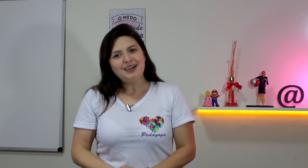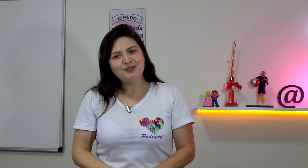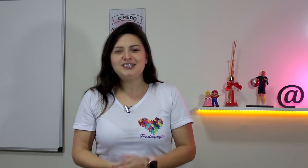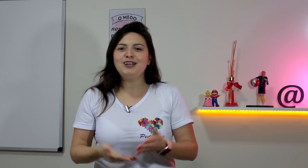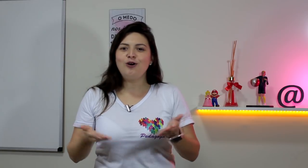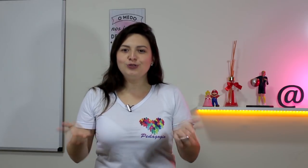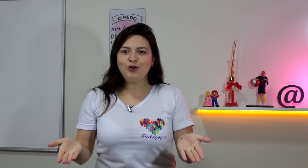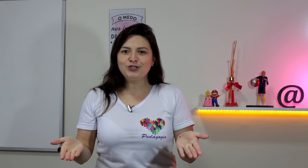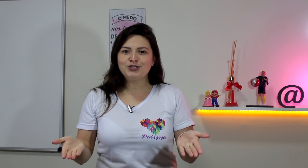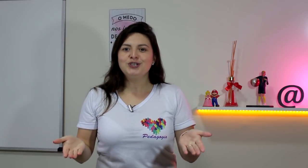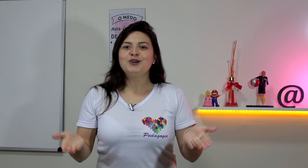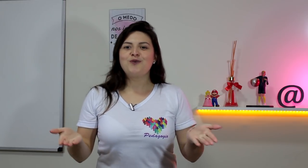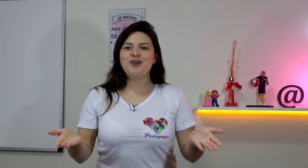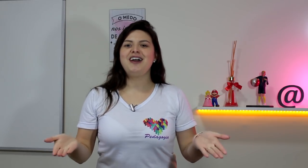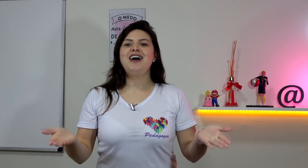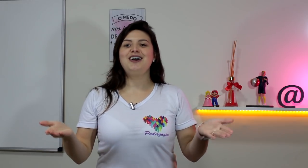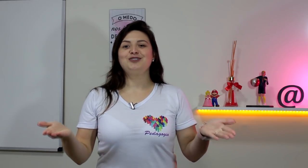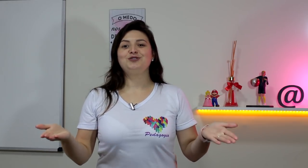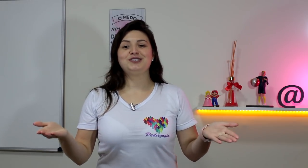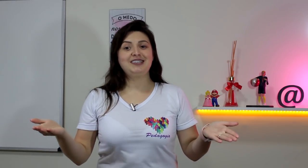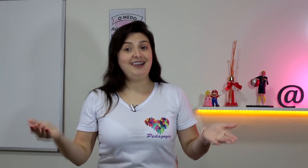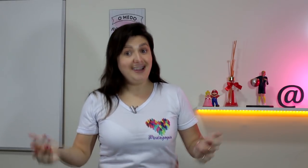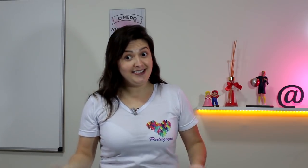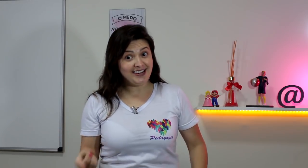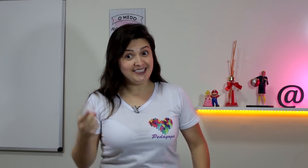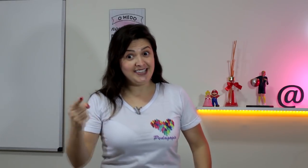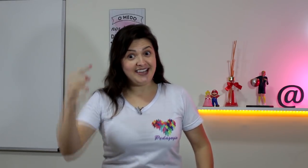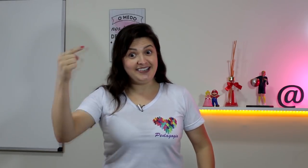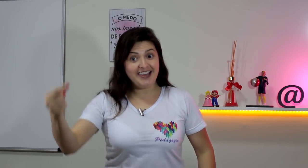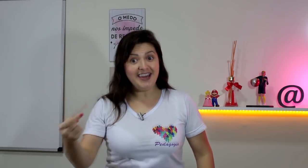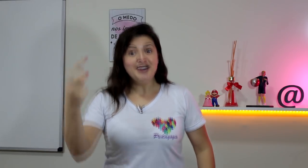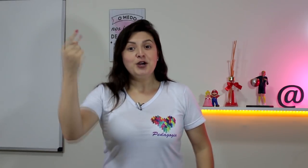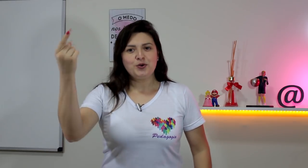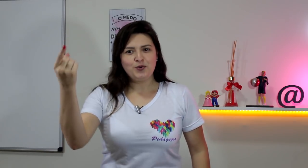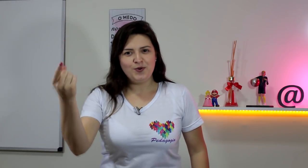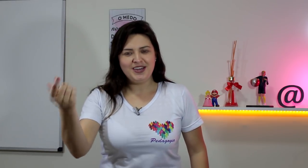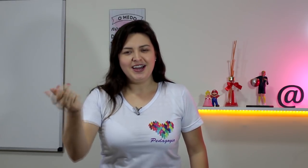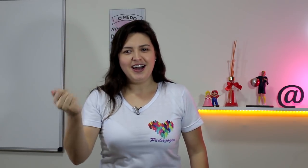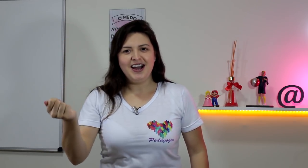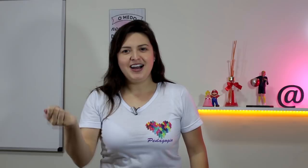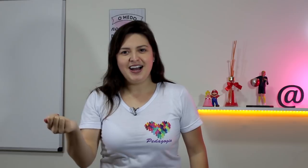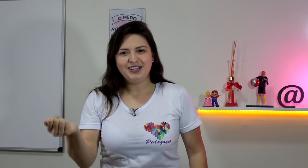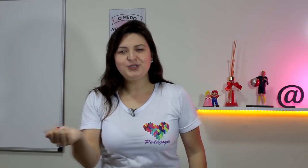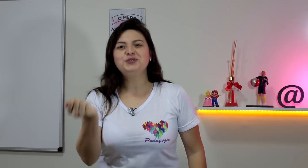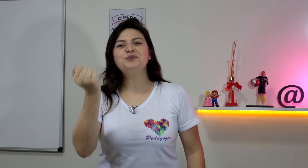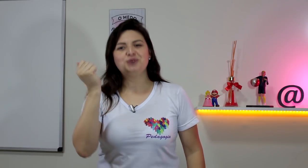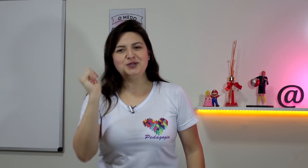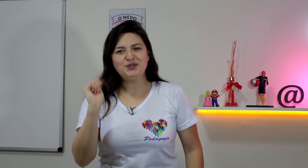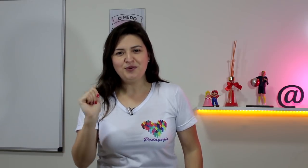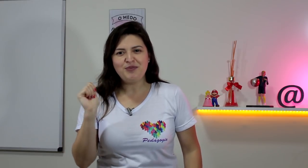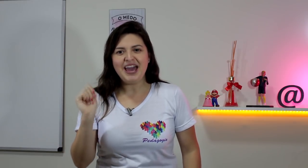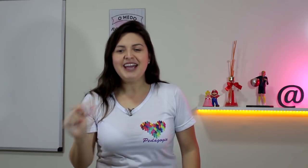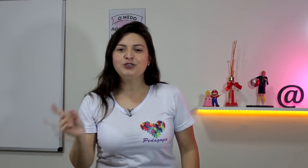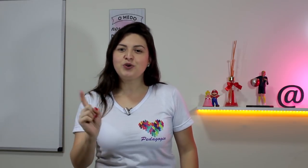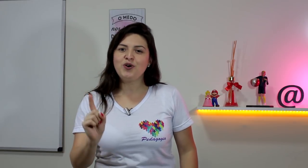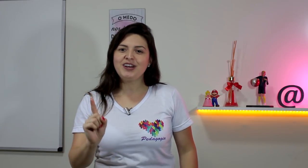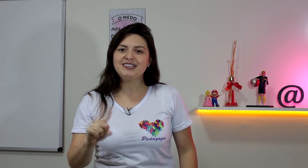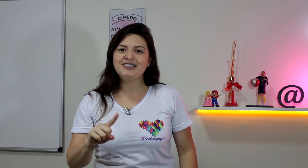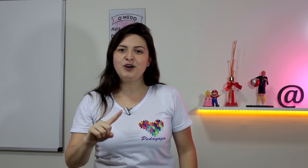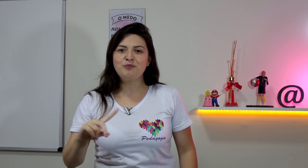o sinal dos cunhados, que é a letra C de cunhado, muito bem, do coração